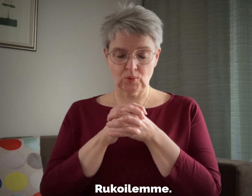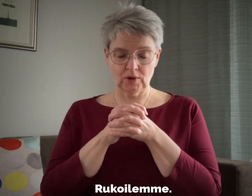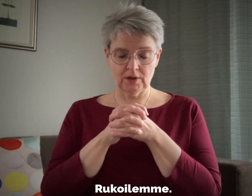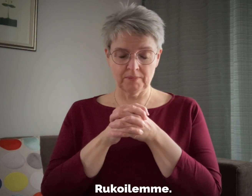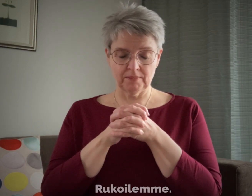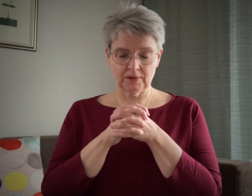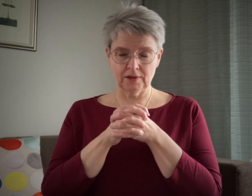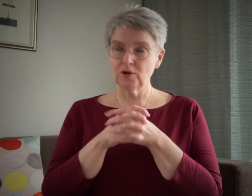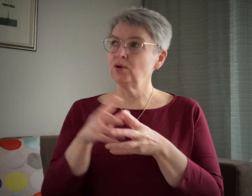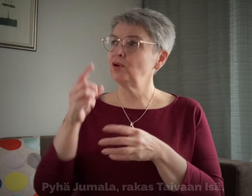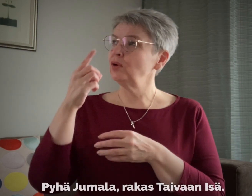Rukoilemme.